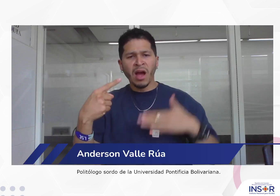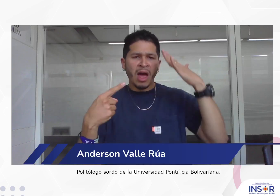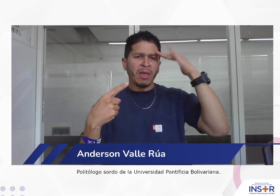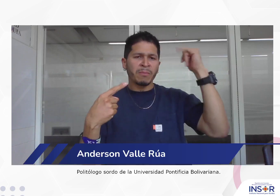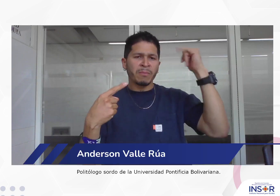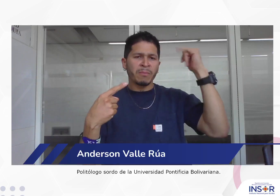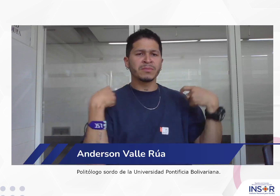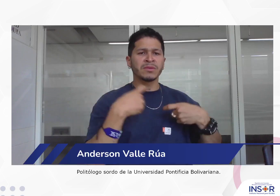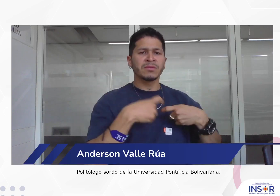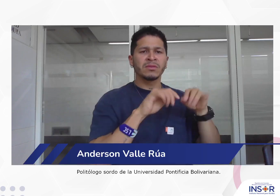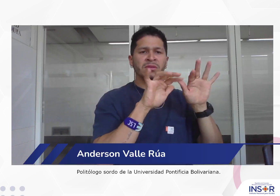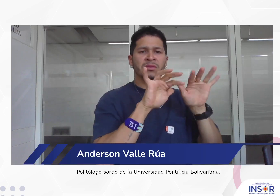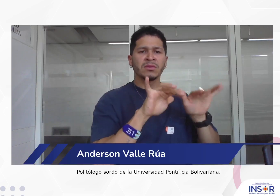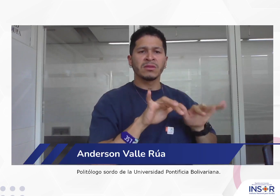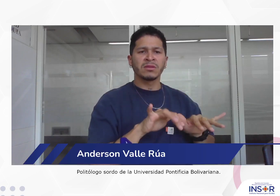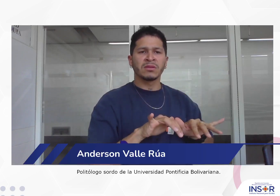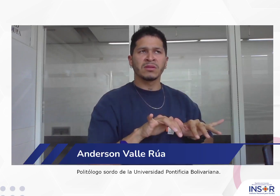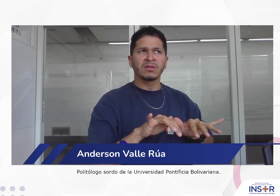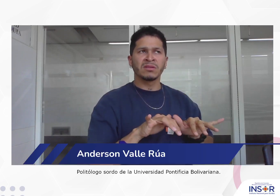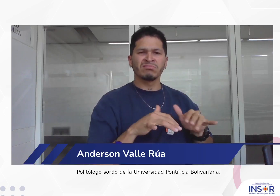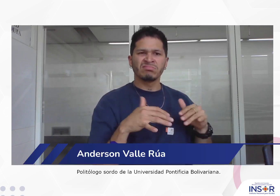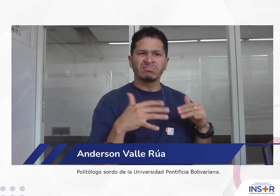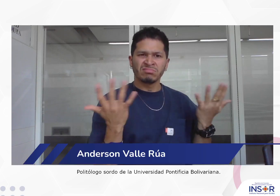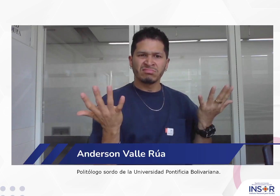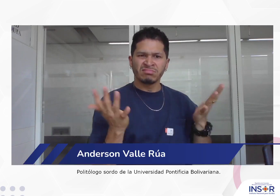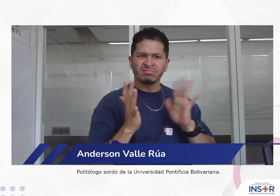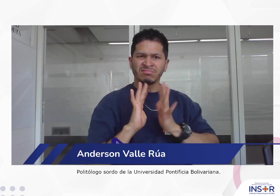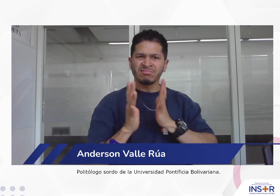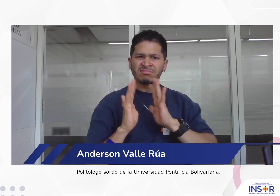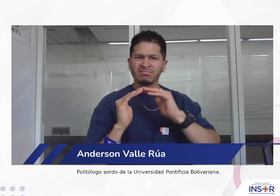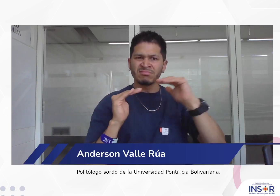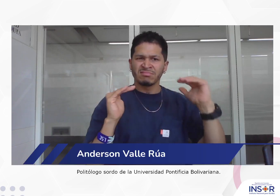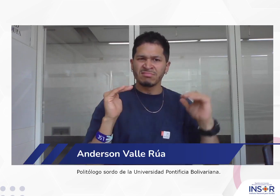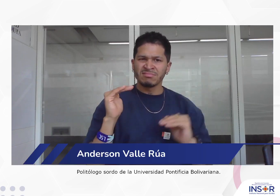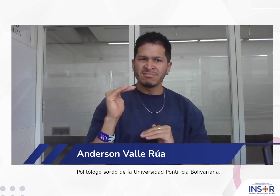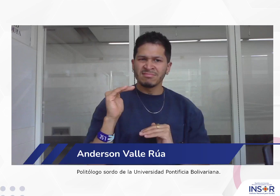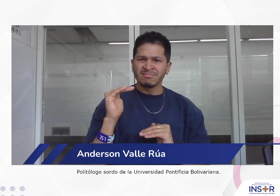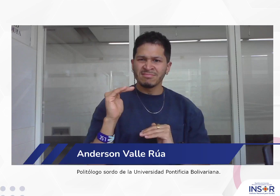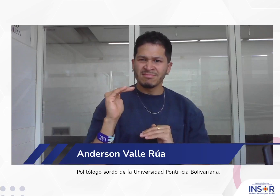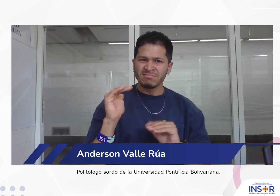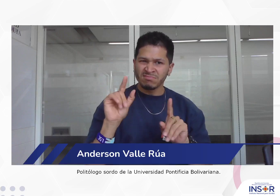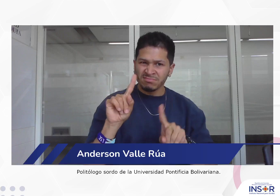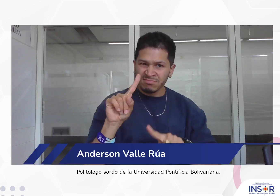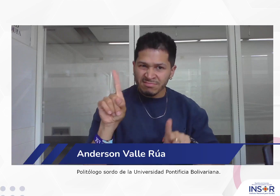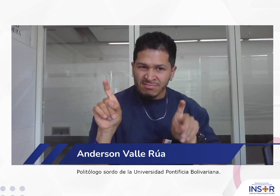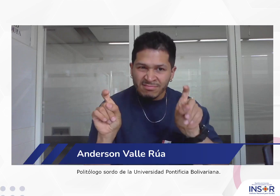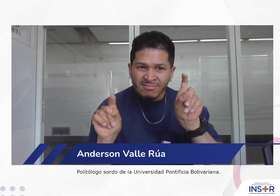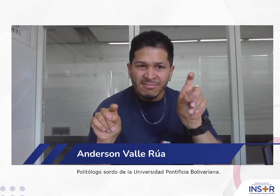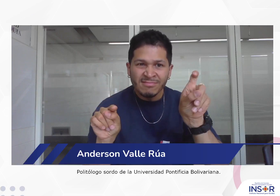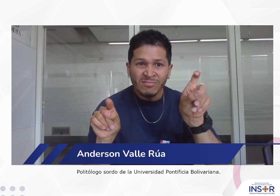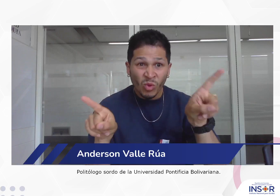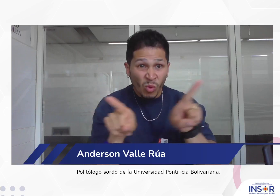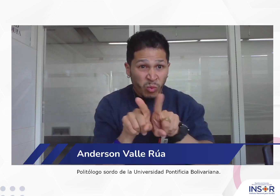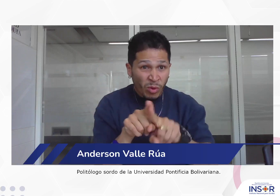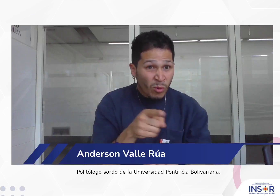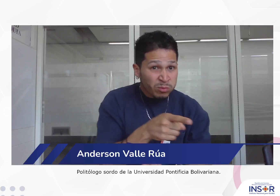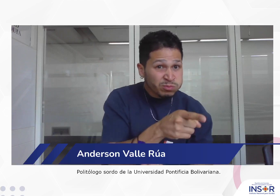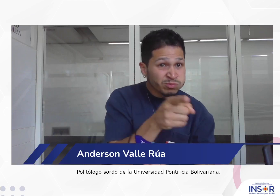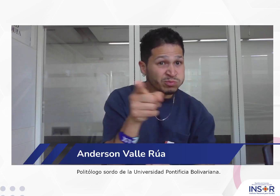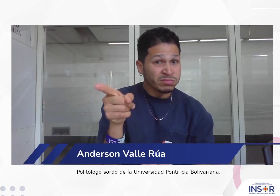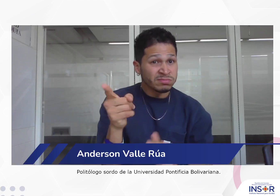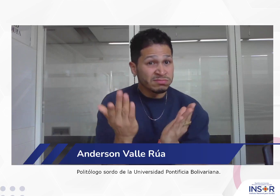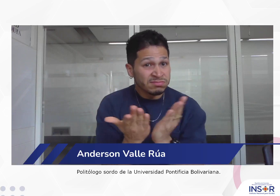los trabajos, también el uso de la lengua en la sociedad, pues en este caso en Colombia es el español, pero